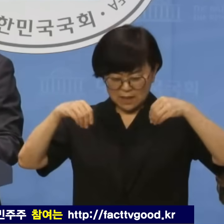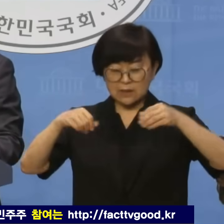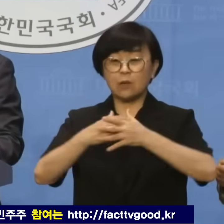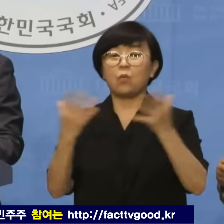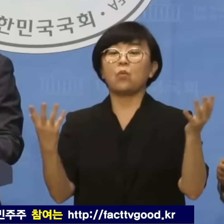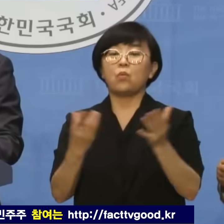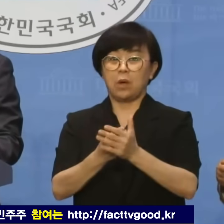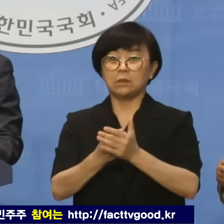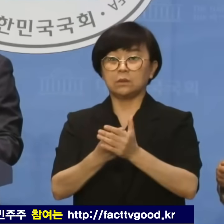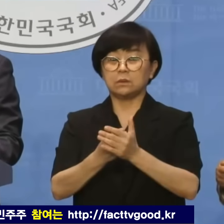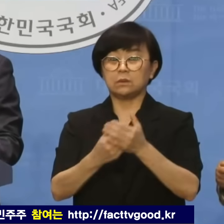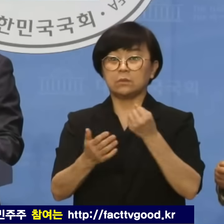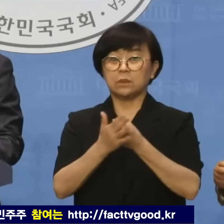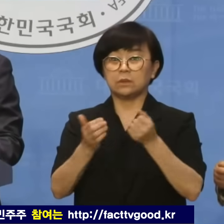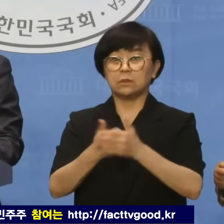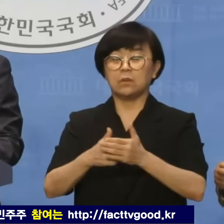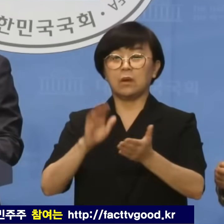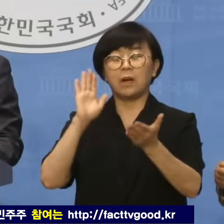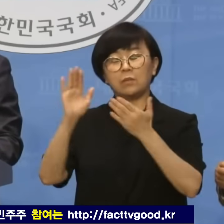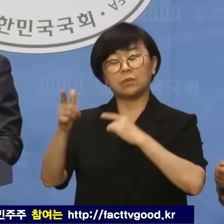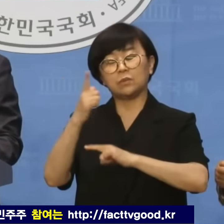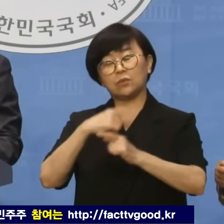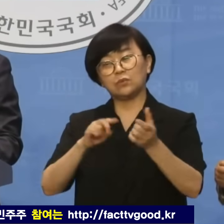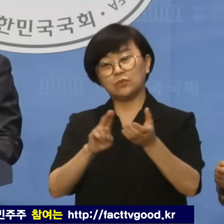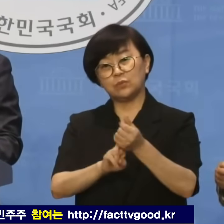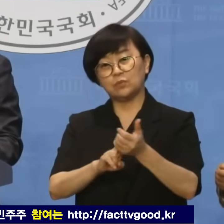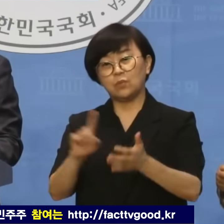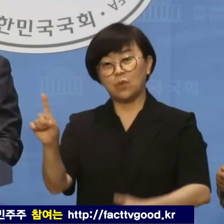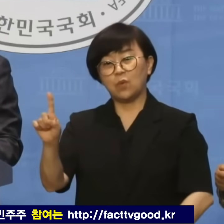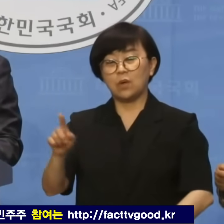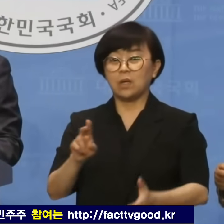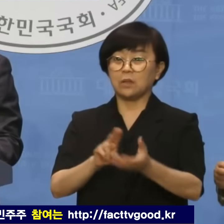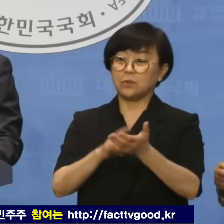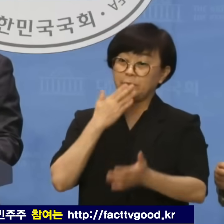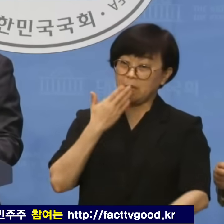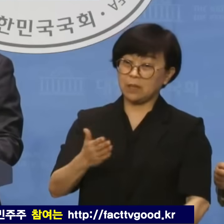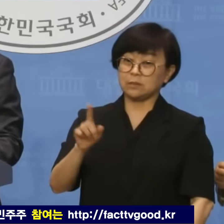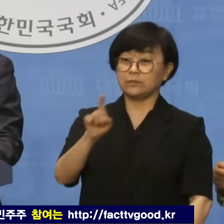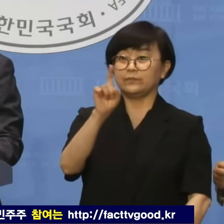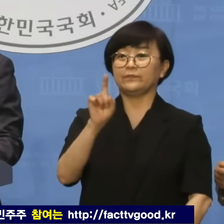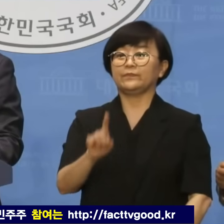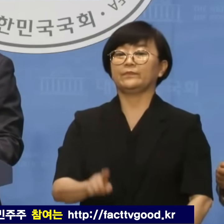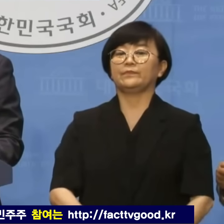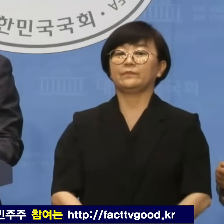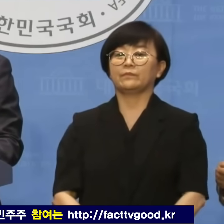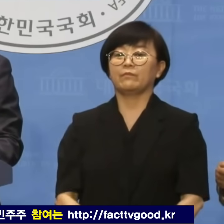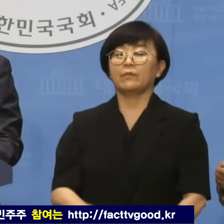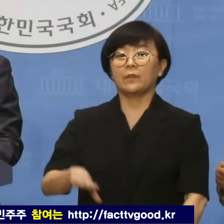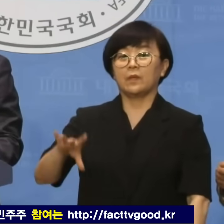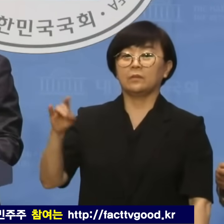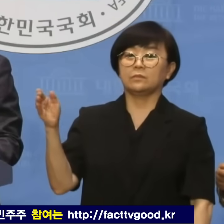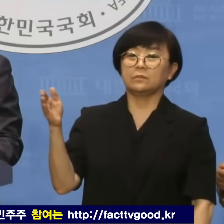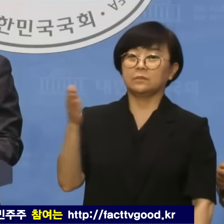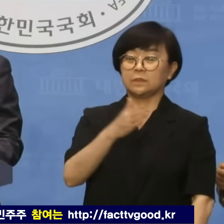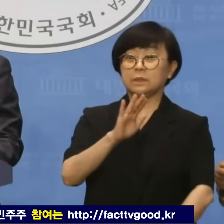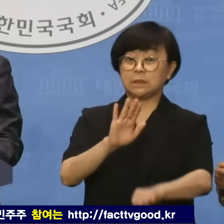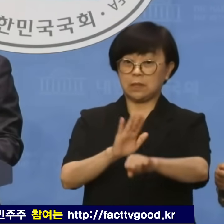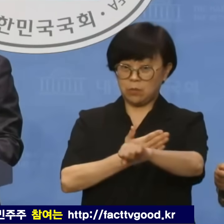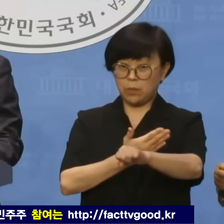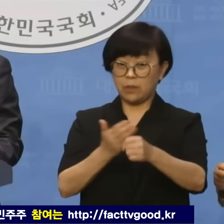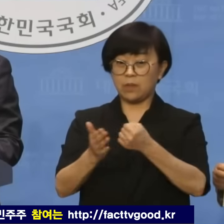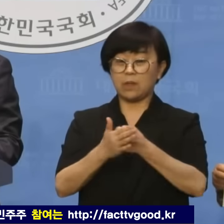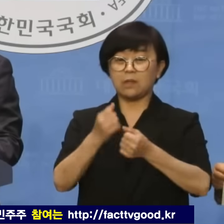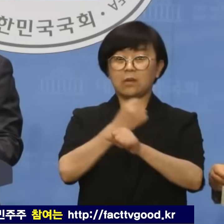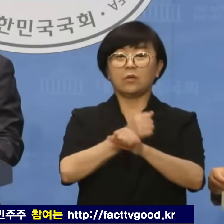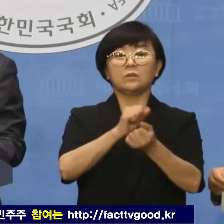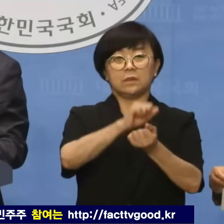털렸습니다. 더 이상 무엇을 숨기고 감출 수 있단 말입니까? 처음부터 잘못된